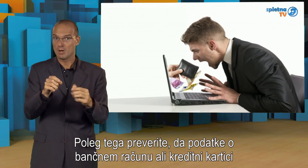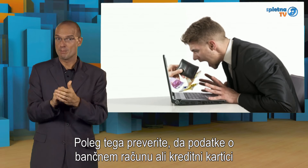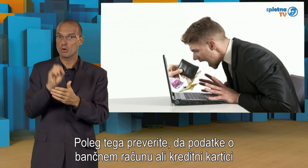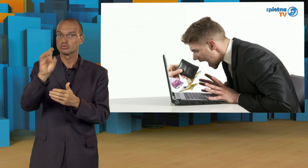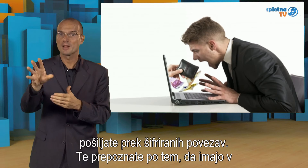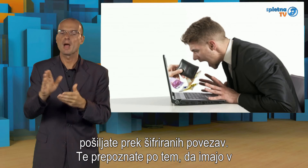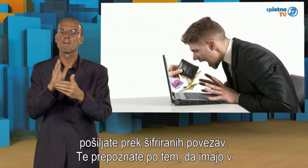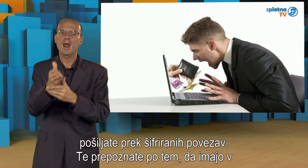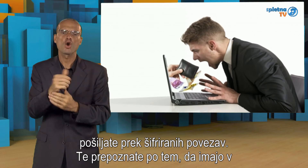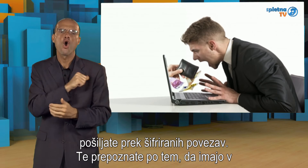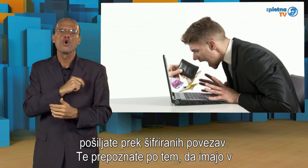povezav.